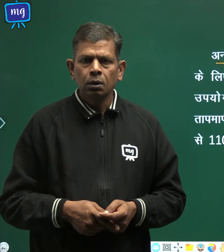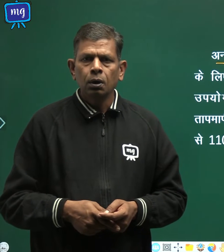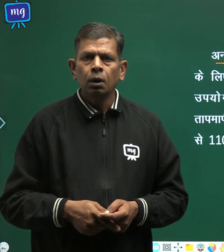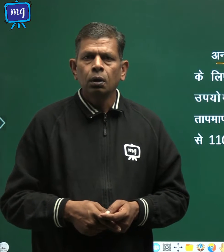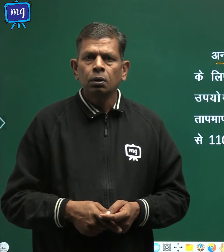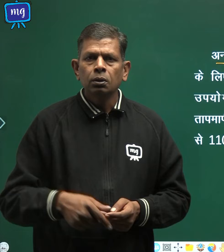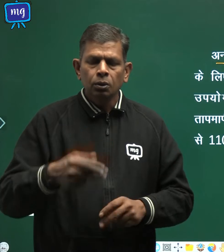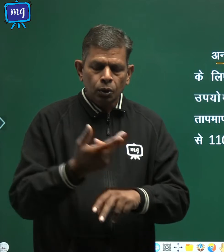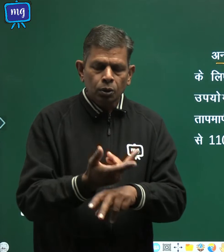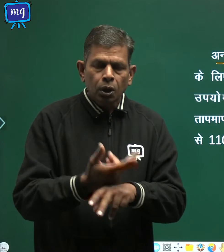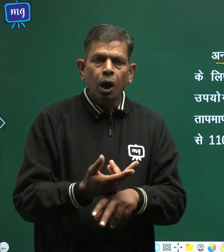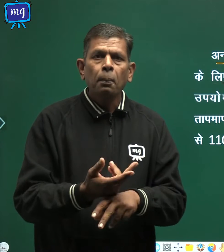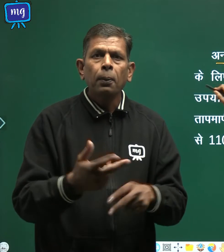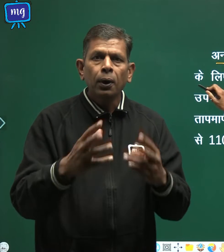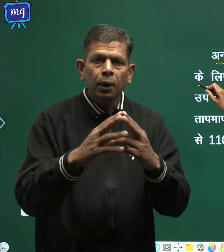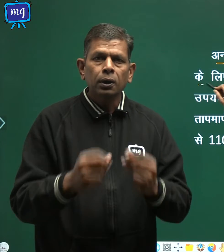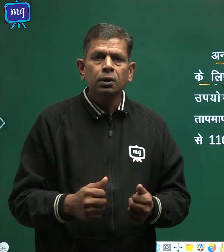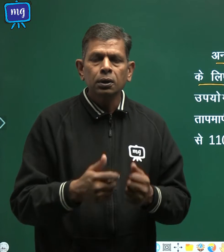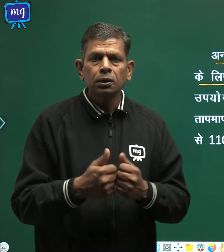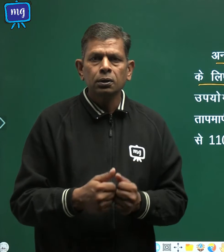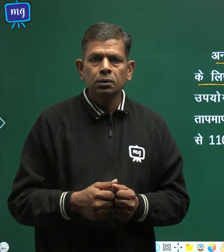ताप ज्ञात करने के लिए